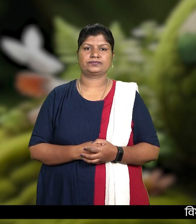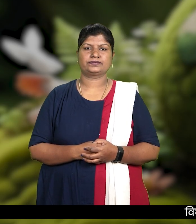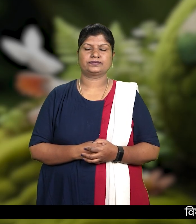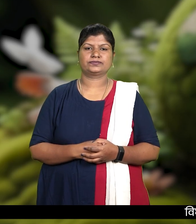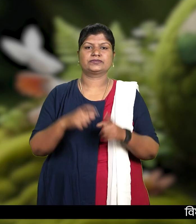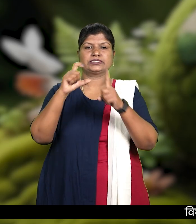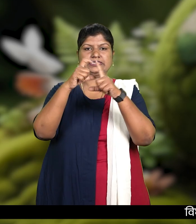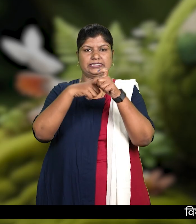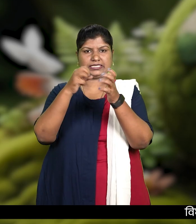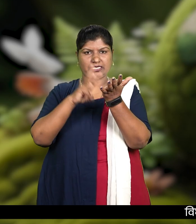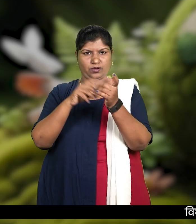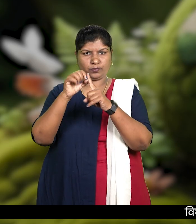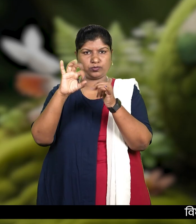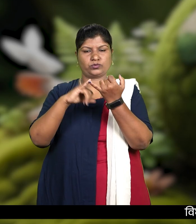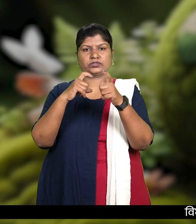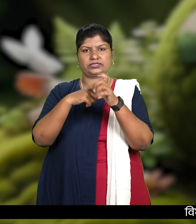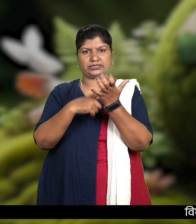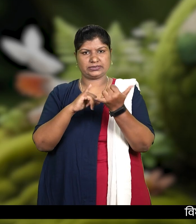विघटन करणारे पाणी साठ्याच्या तळाशी आहेत.